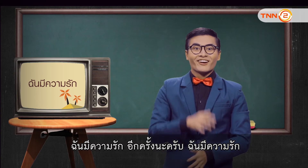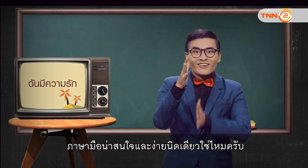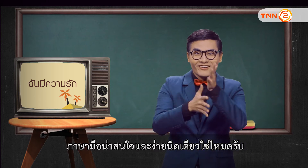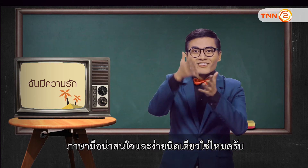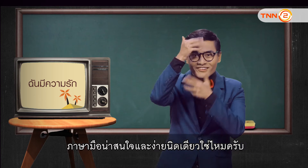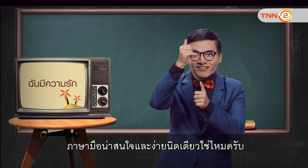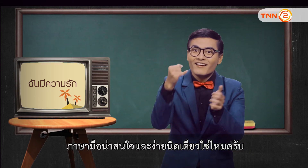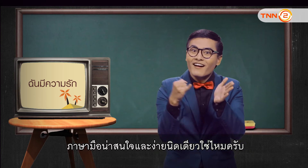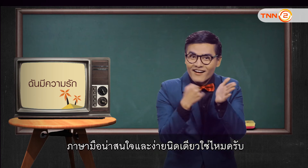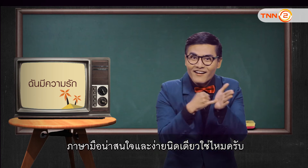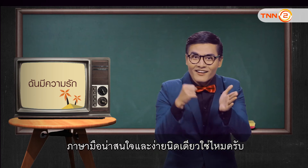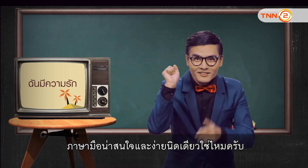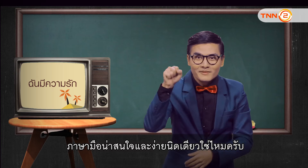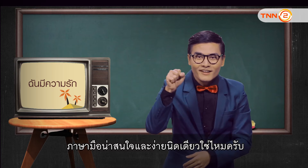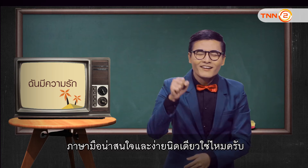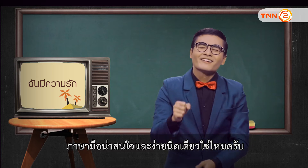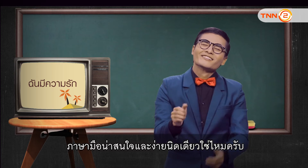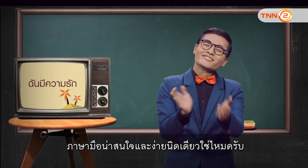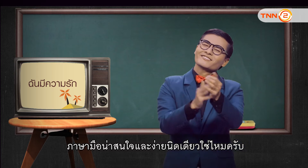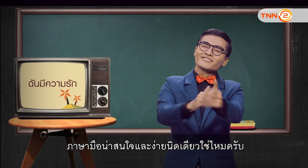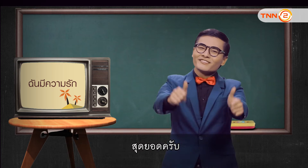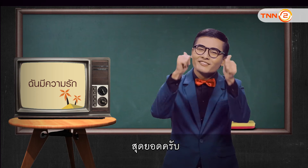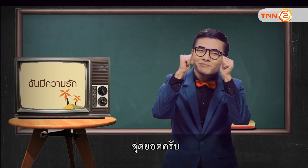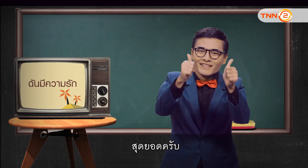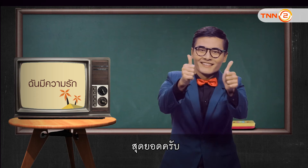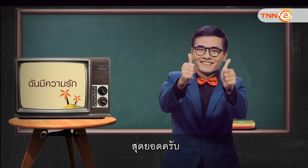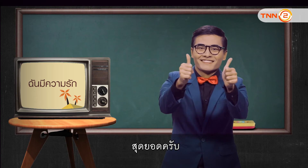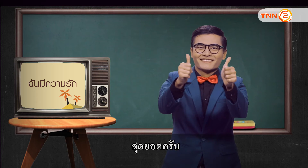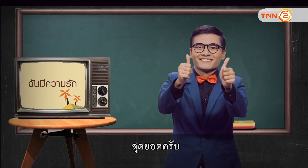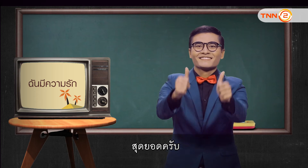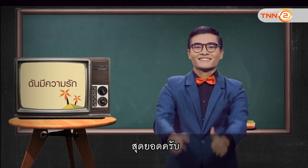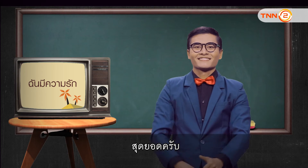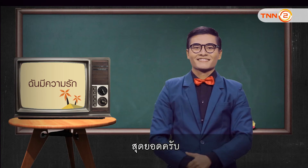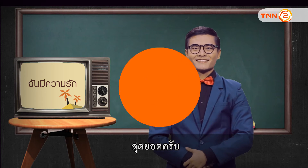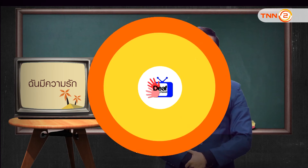ภาษามือน่าสนใจและง่ายนิดเดียวใช่ไหมครับสุดยอดมากๆครับ